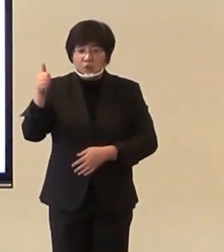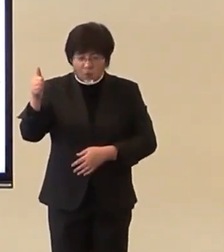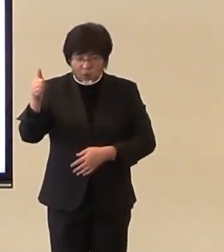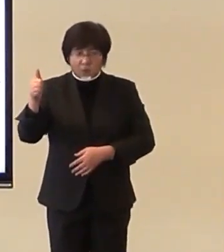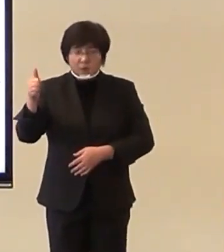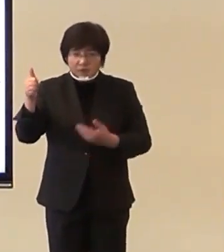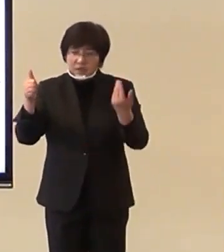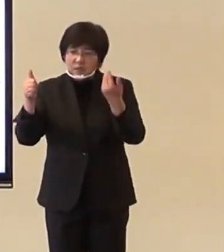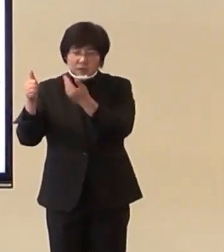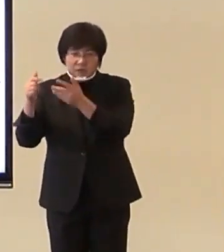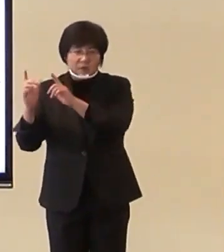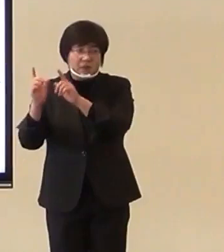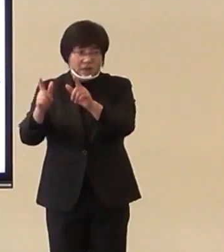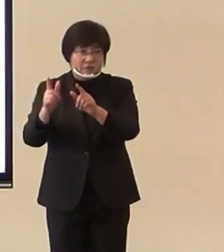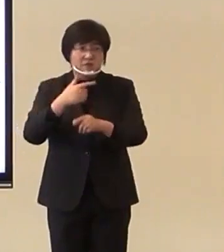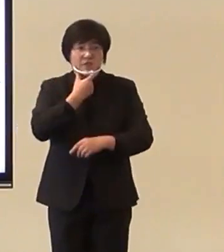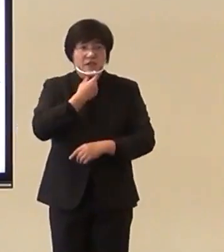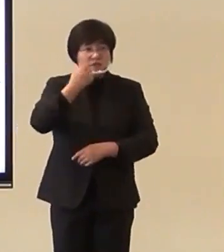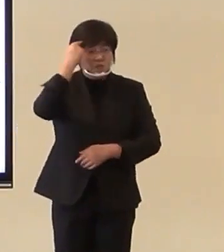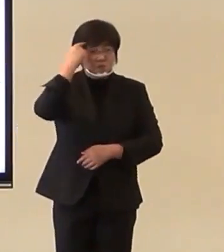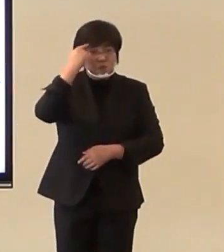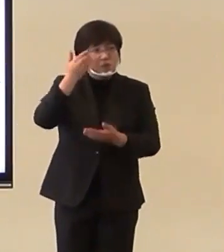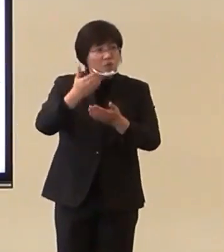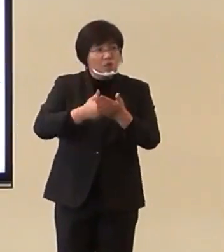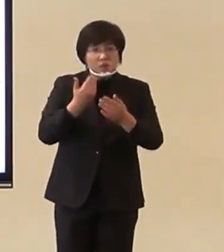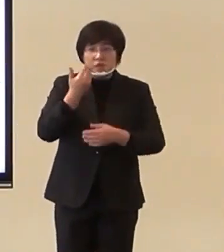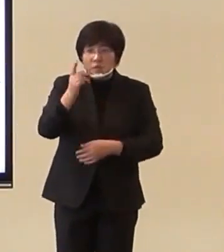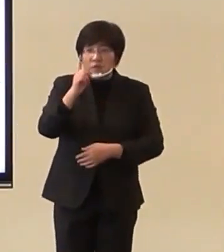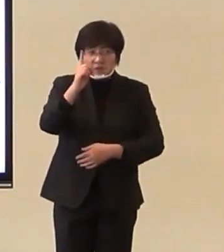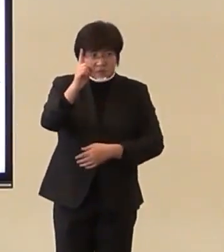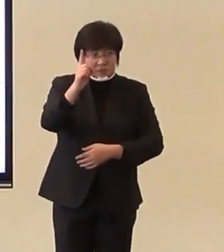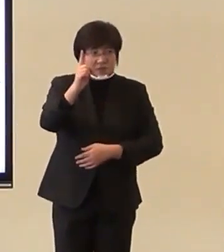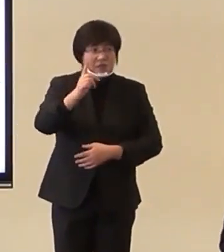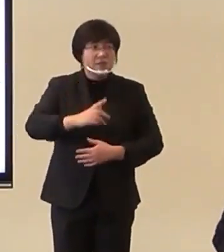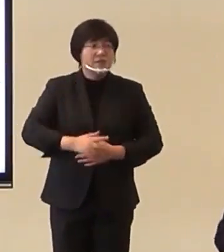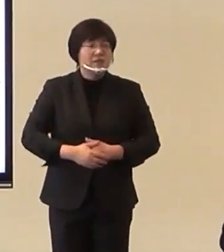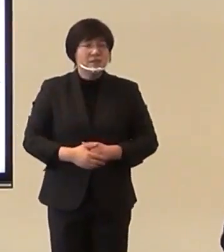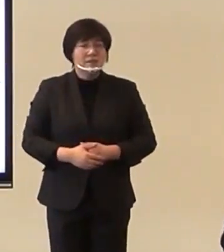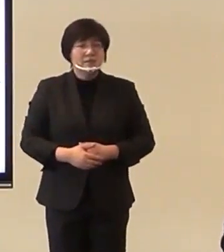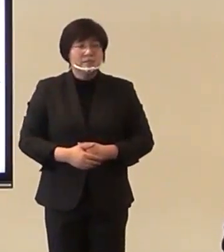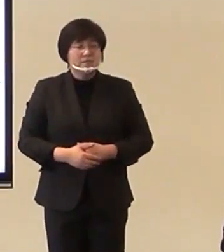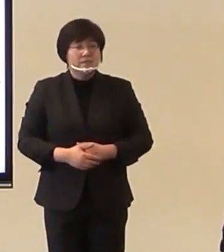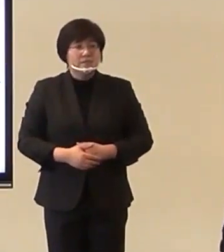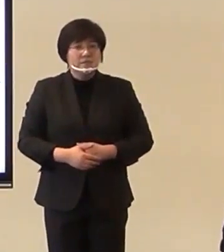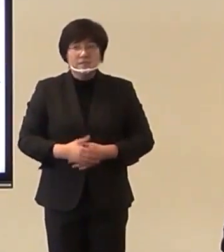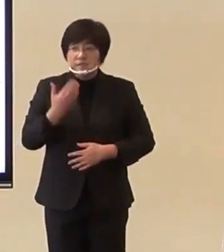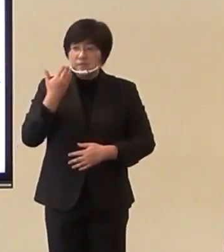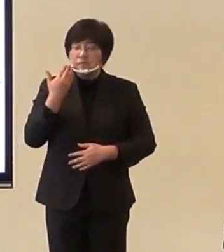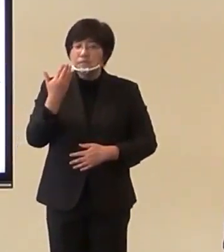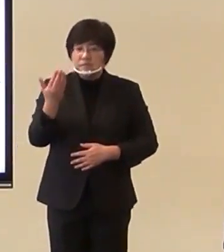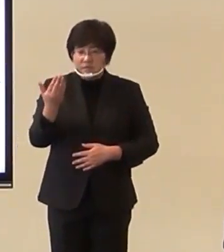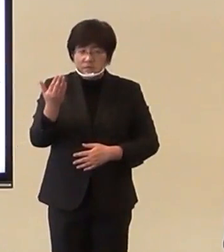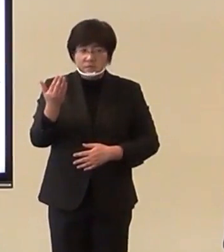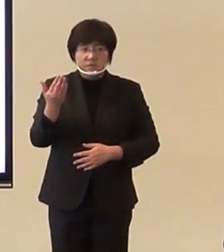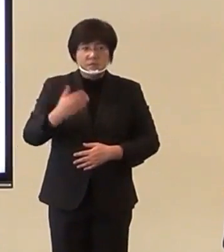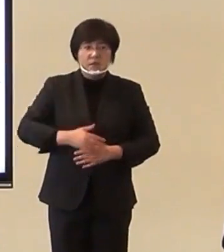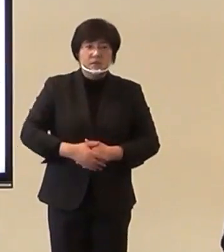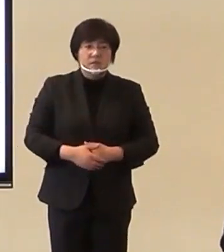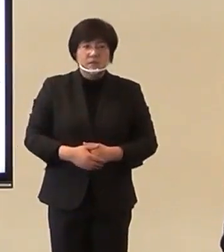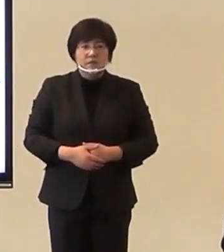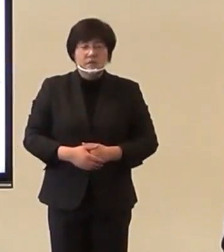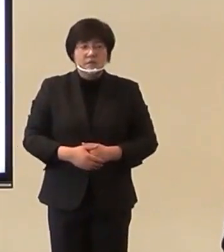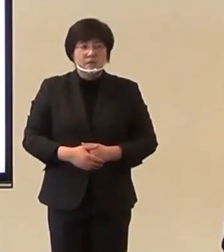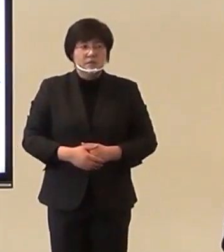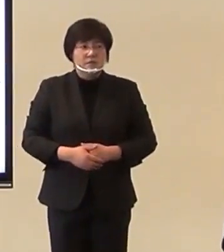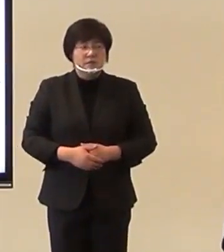せていただきたいと思います。じゃあもう一方、じゃあどうでしょう。はい、 すみません、山梨放送の小林と申します